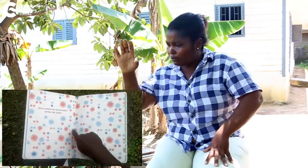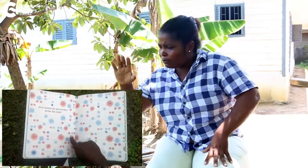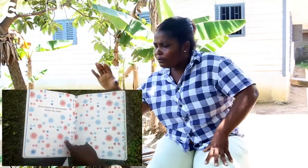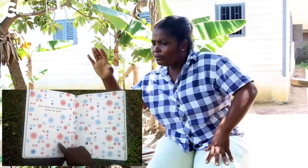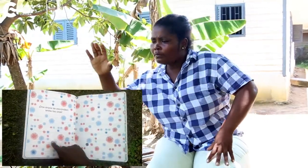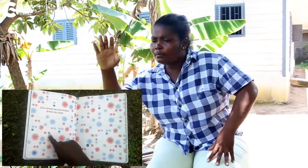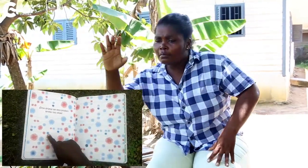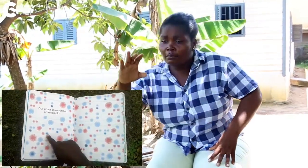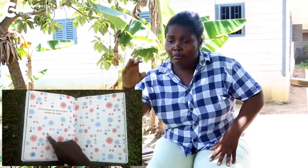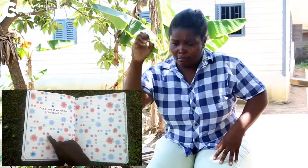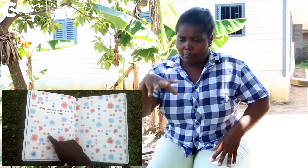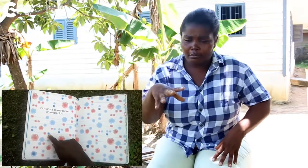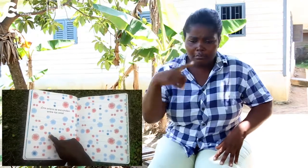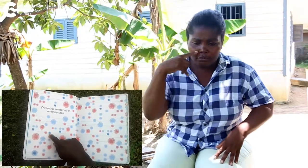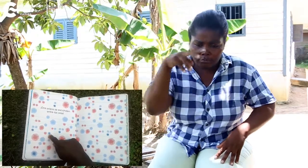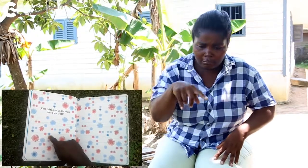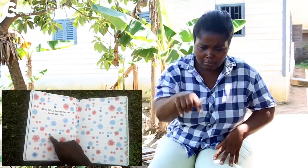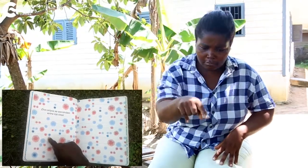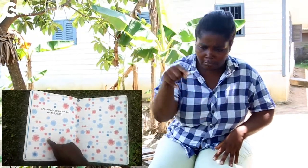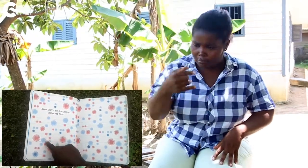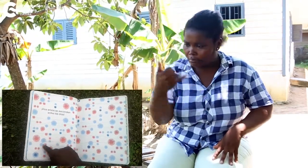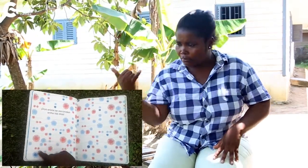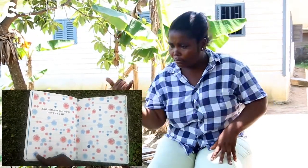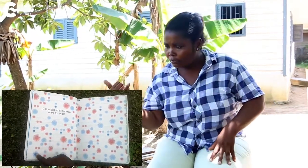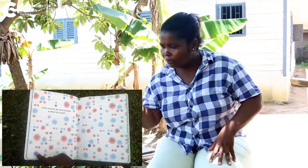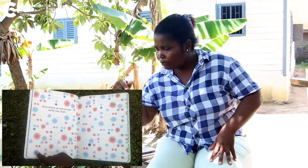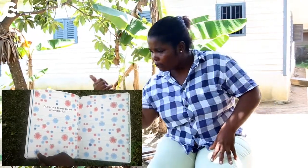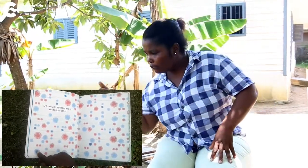Le buscamos. ¡Bum! Encontramos uno aquí y otro aquí.